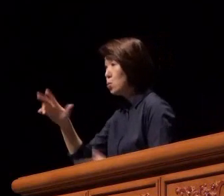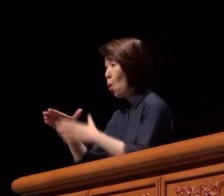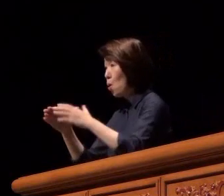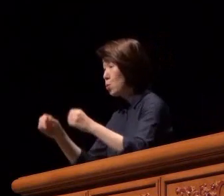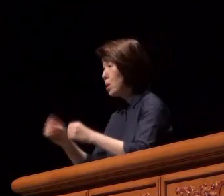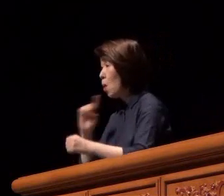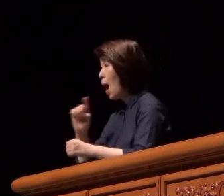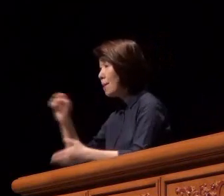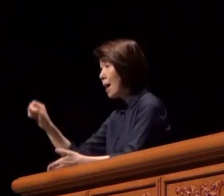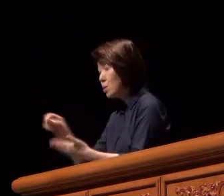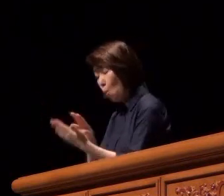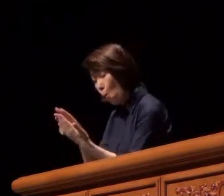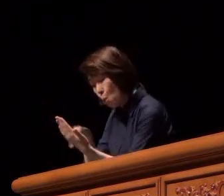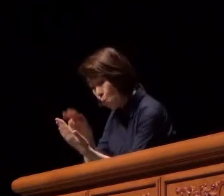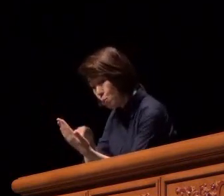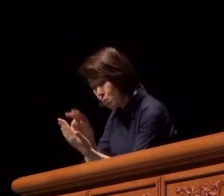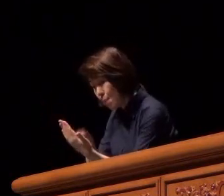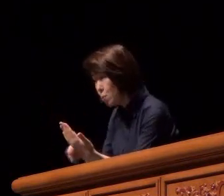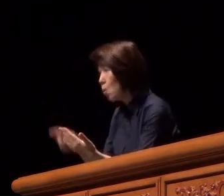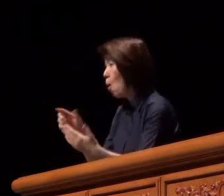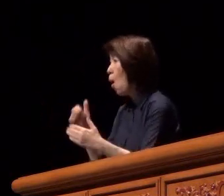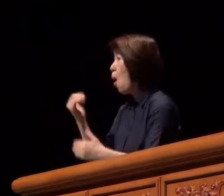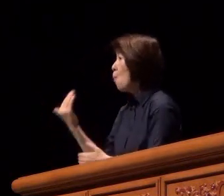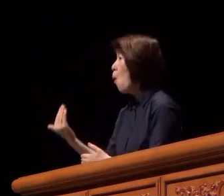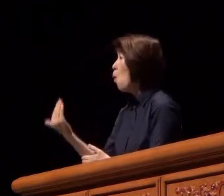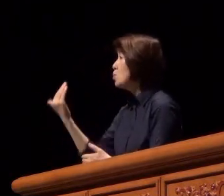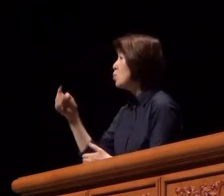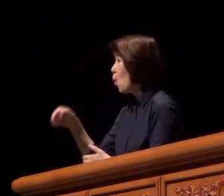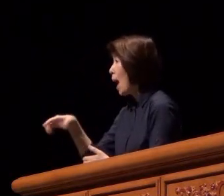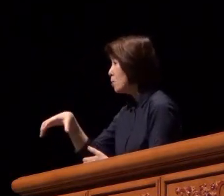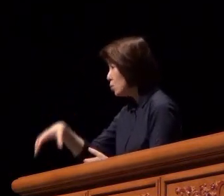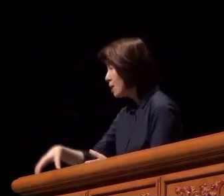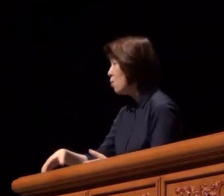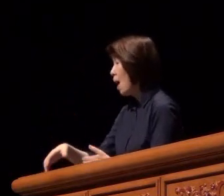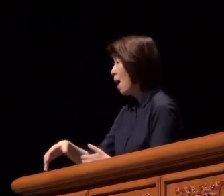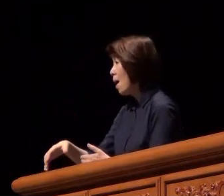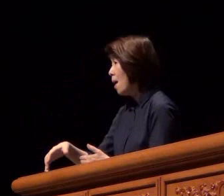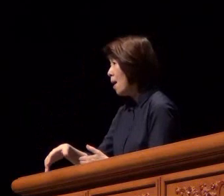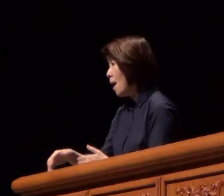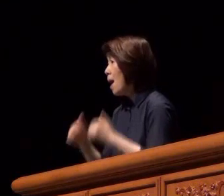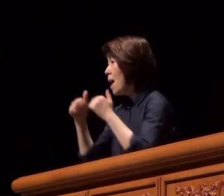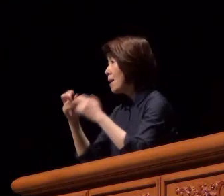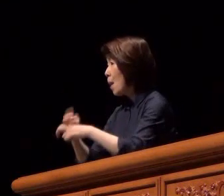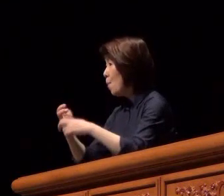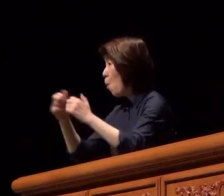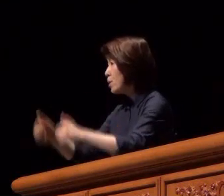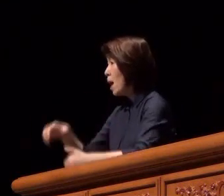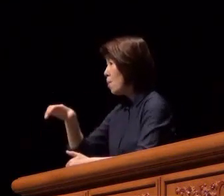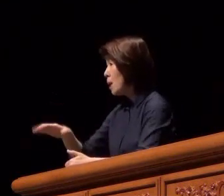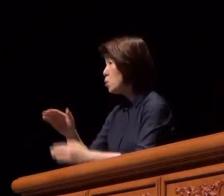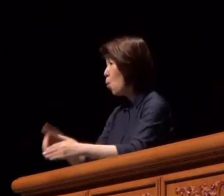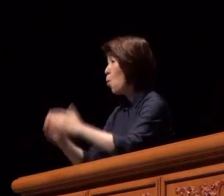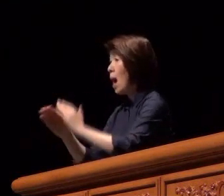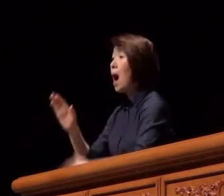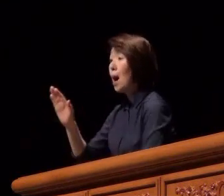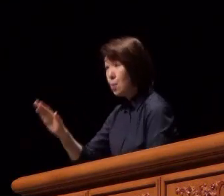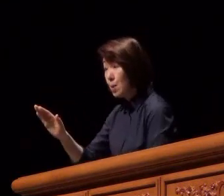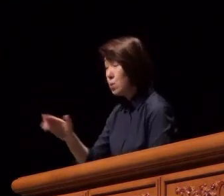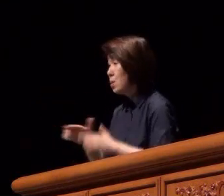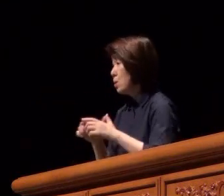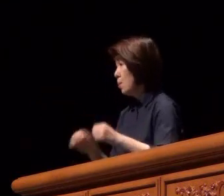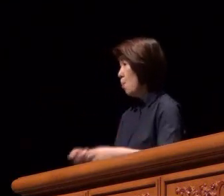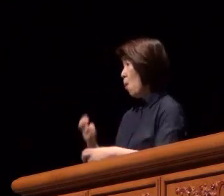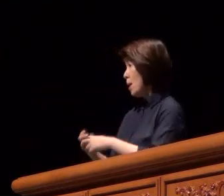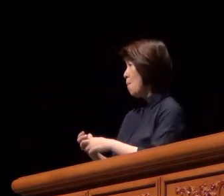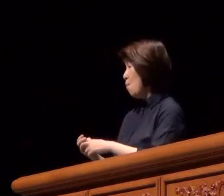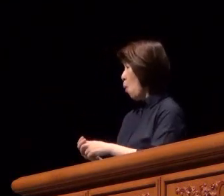ルには憲法裁判所がありますね。で、日本は憲法にをいじることはありませんし、私たちは反